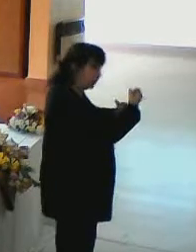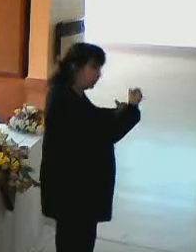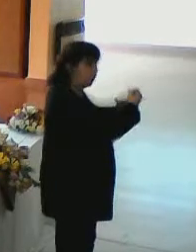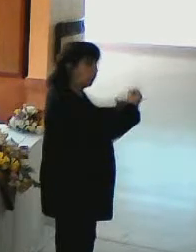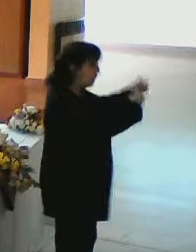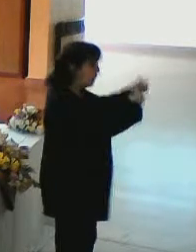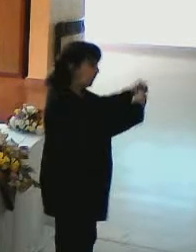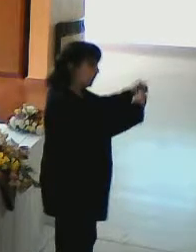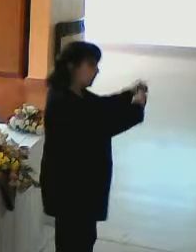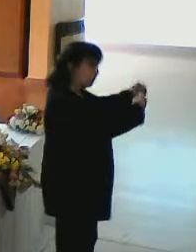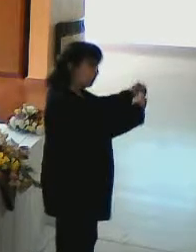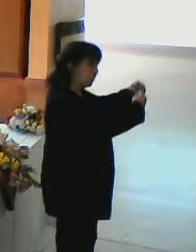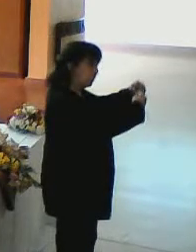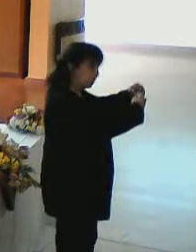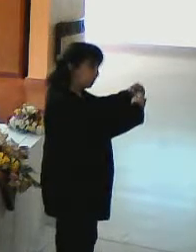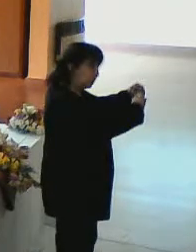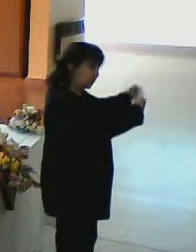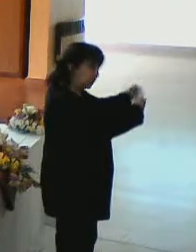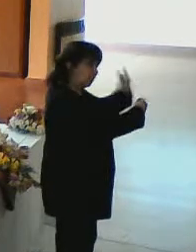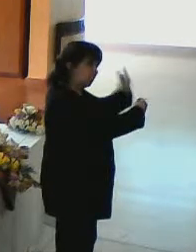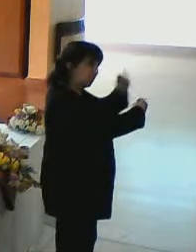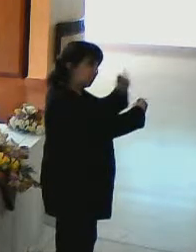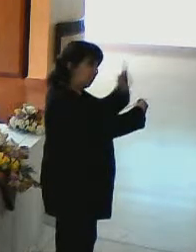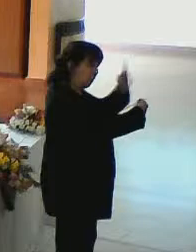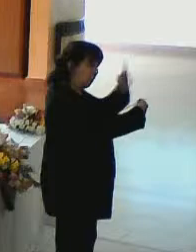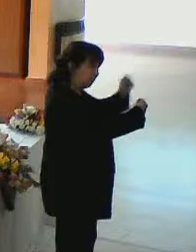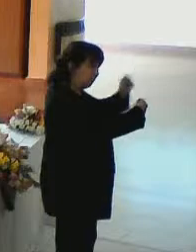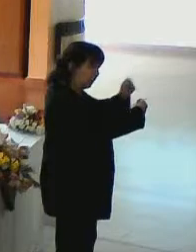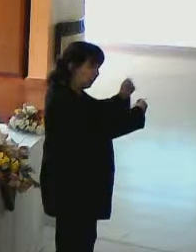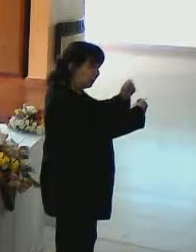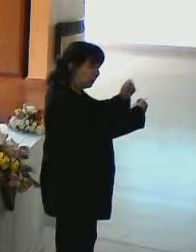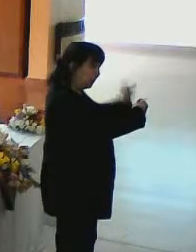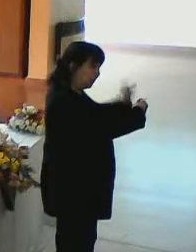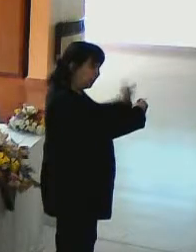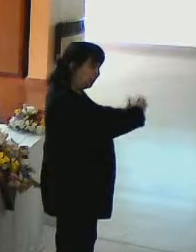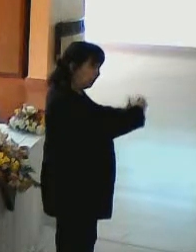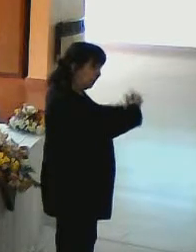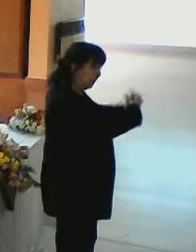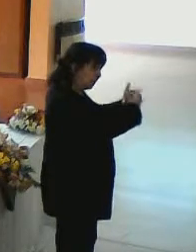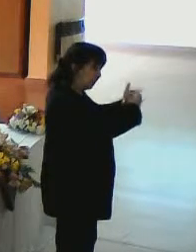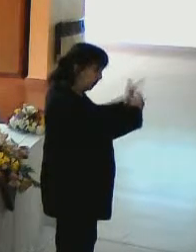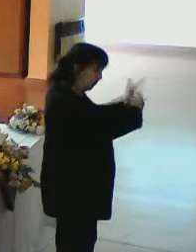habitualmente aparece a los 3 meses, el niño tiene 4 meses y sigue sin sostén cefálico.